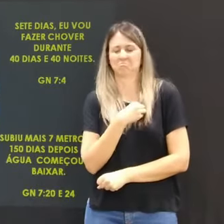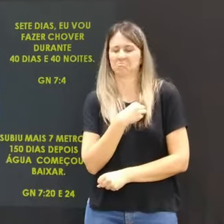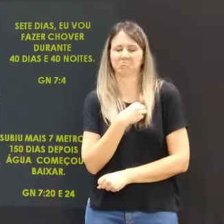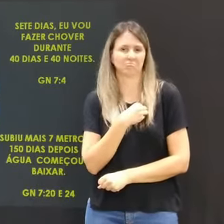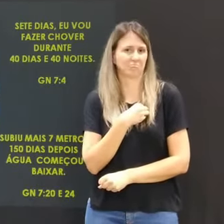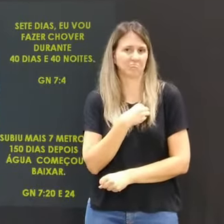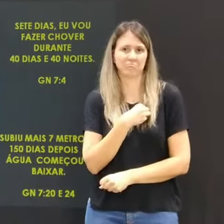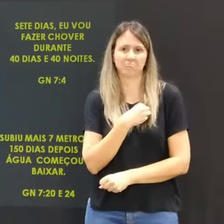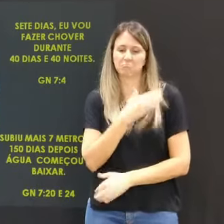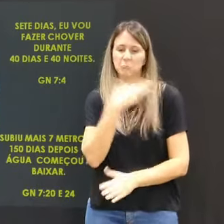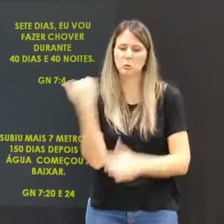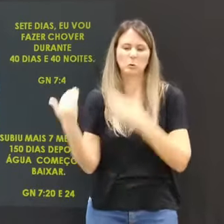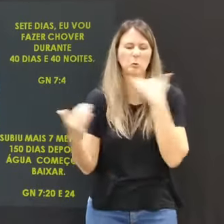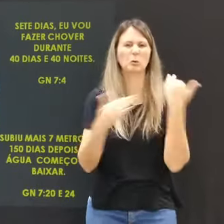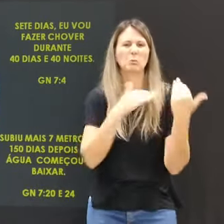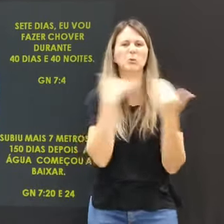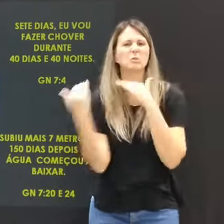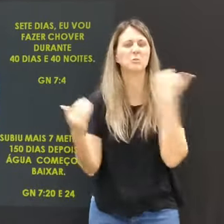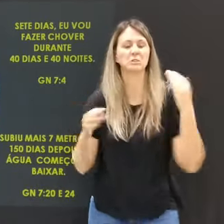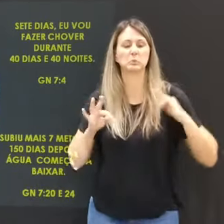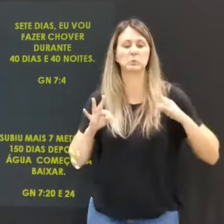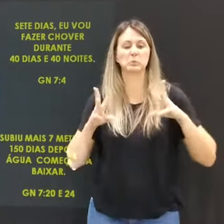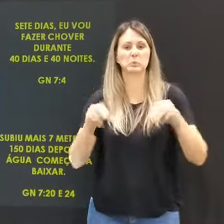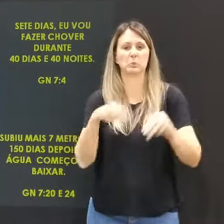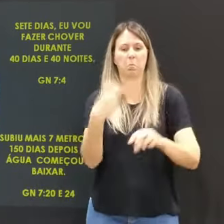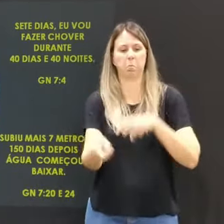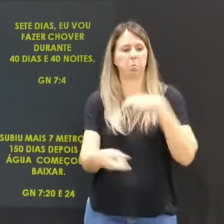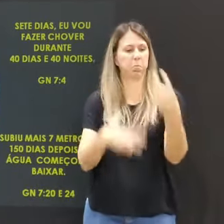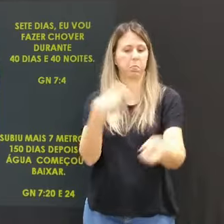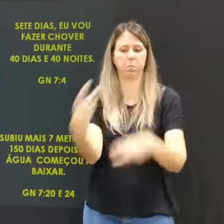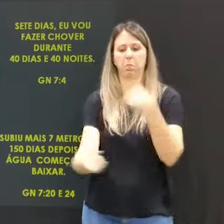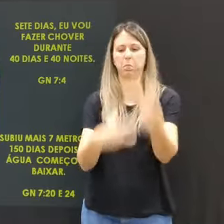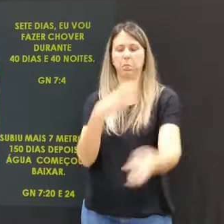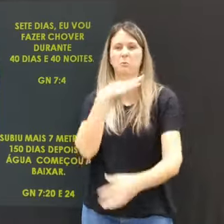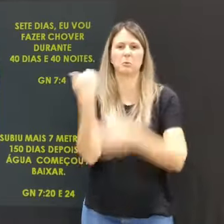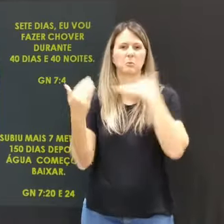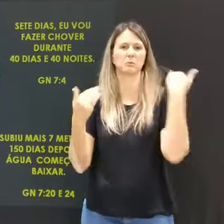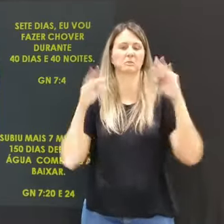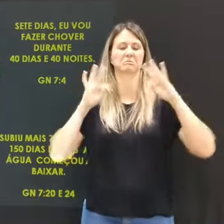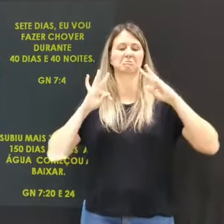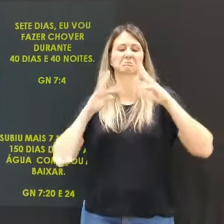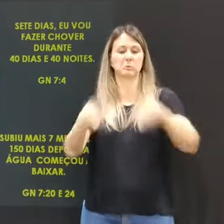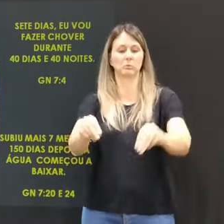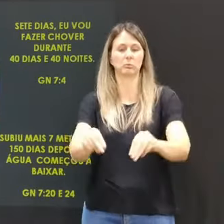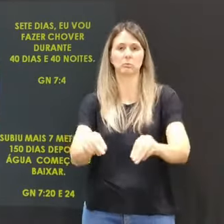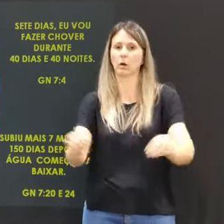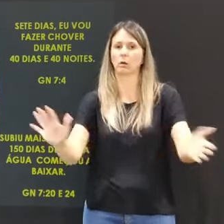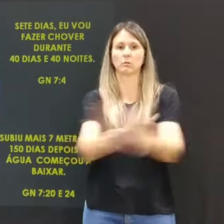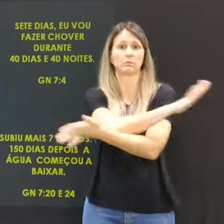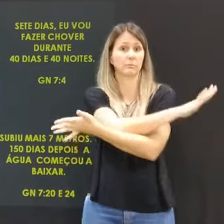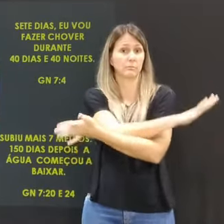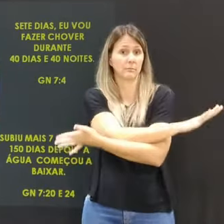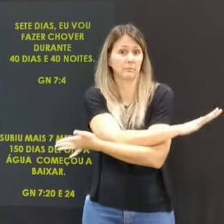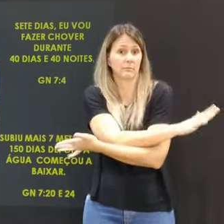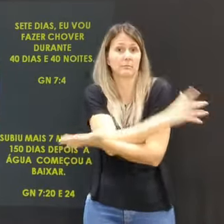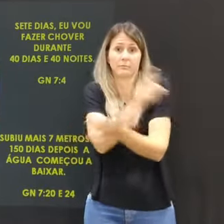povo entrasse devido ao seu pecado. Morte. Todas as pessoas morreram, as que ficaram fora da arca.